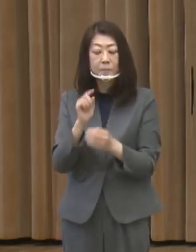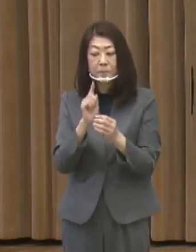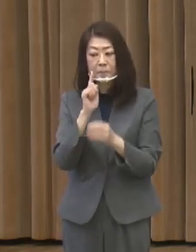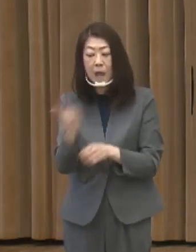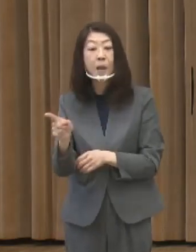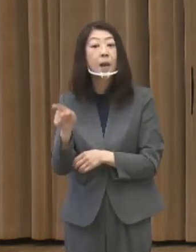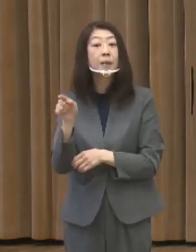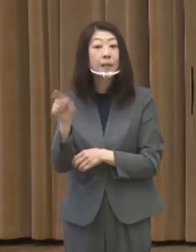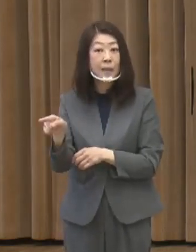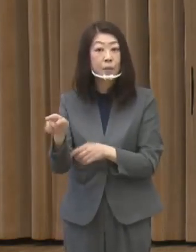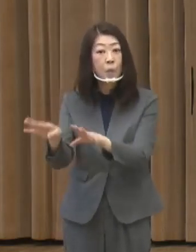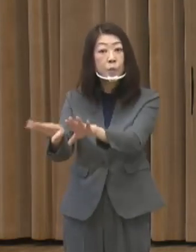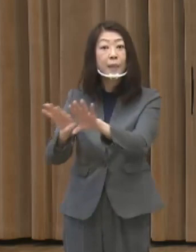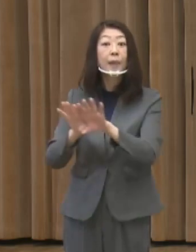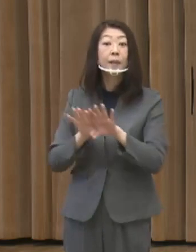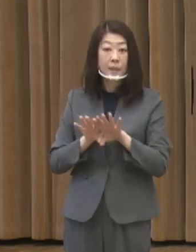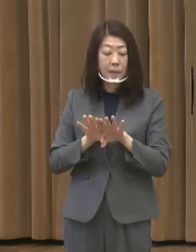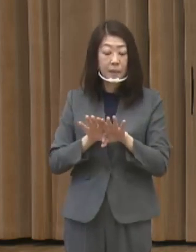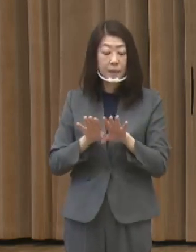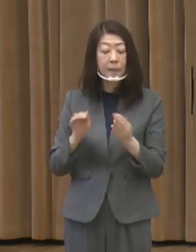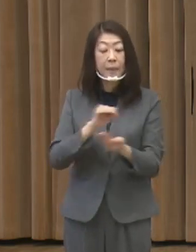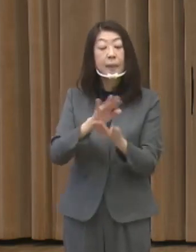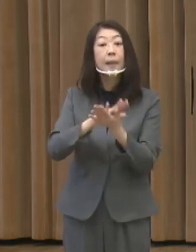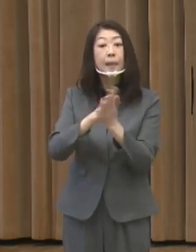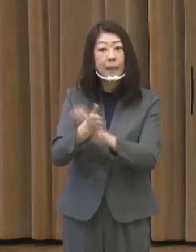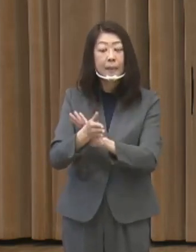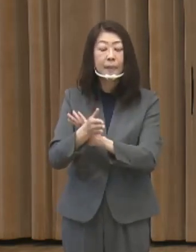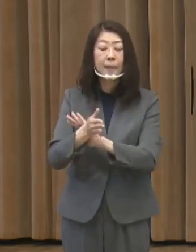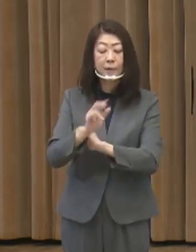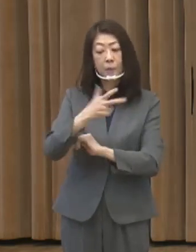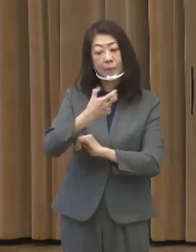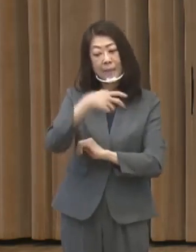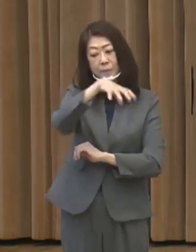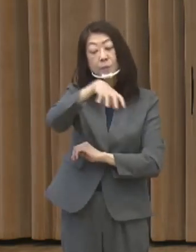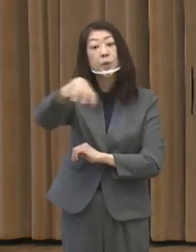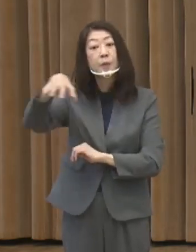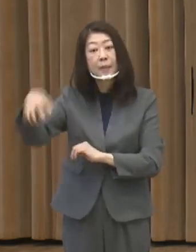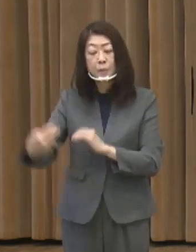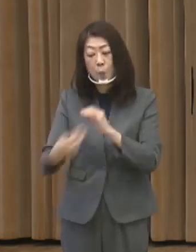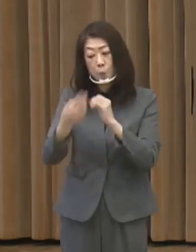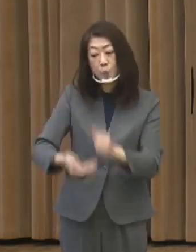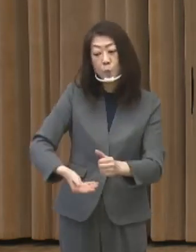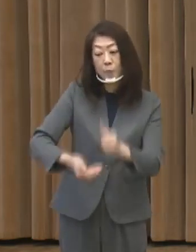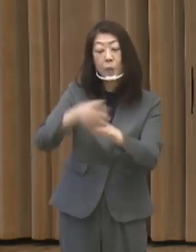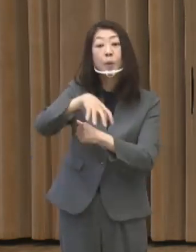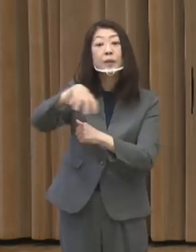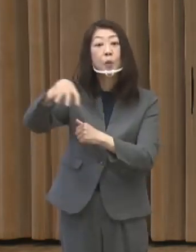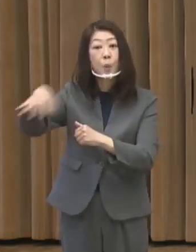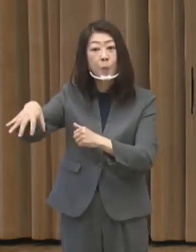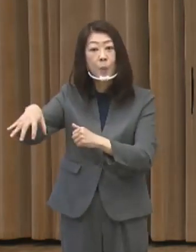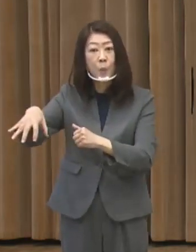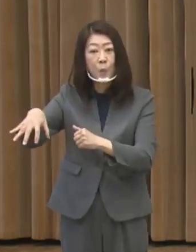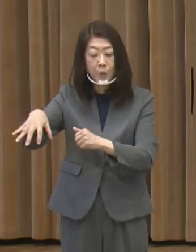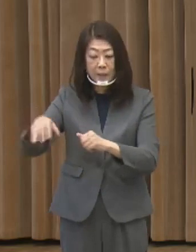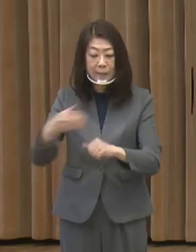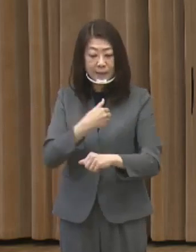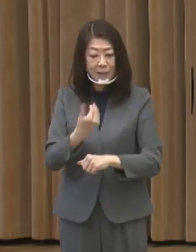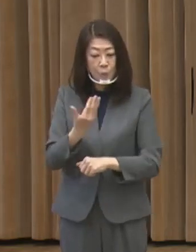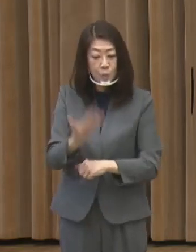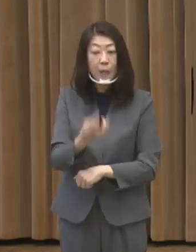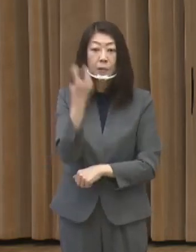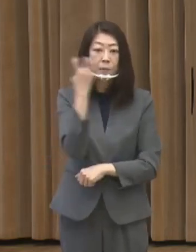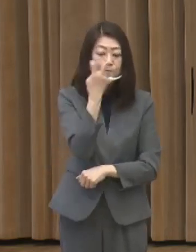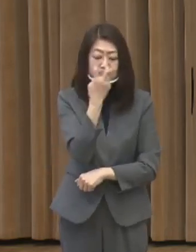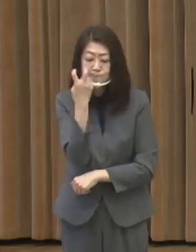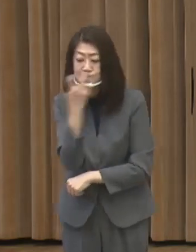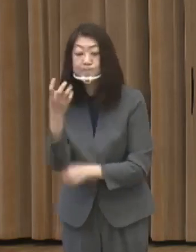82農場ですけれども、ここで情報提供を行うとともに、使用している豚に異常がないことを確認をい